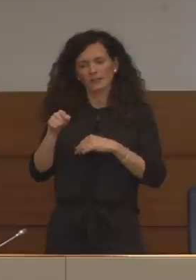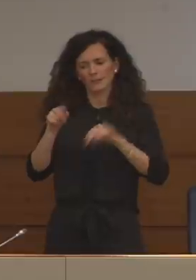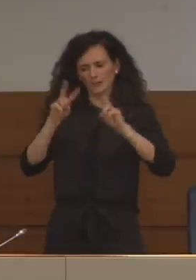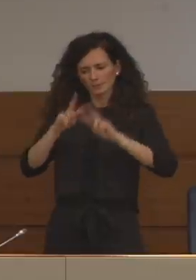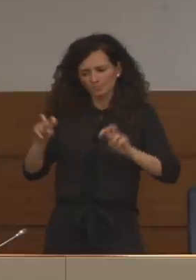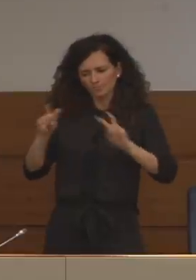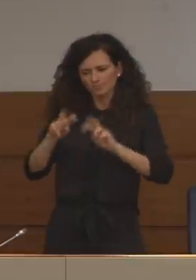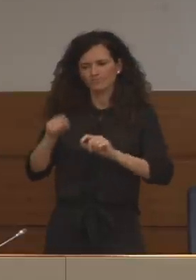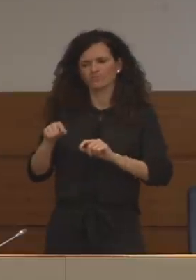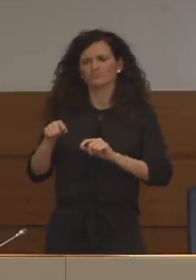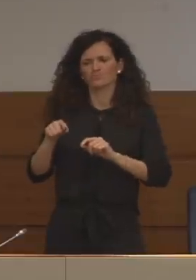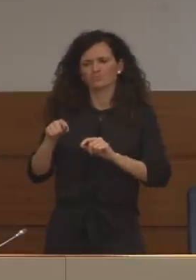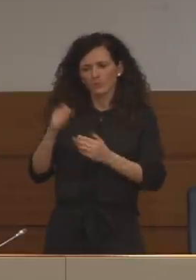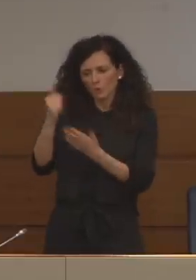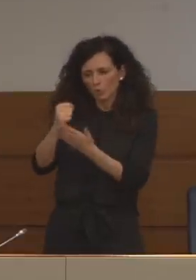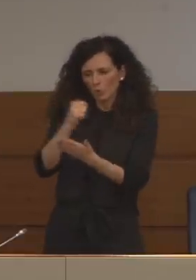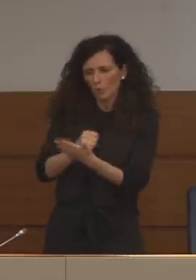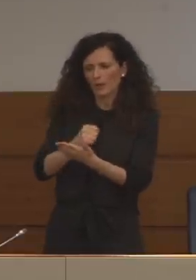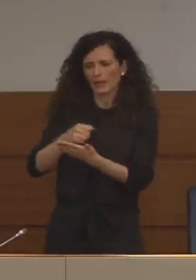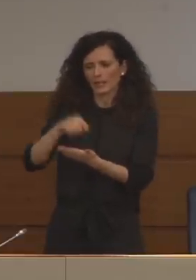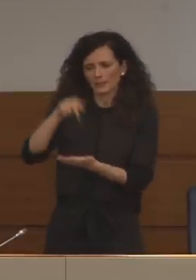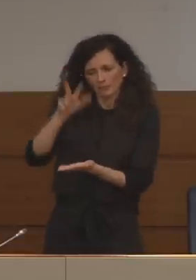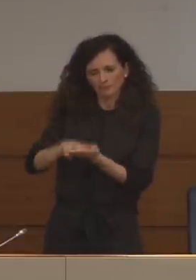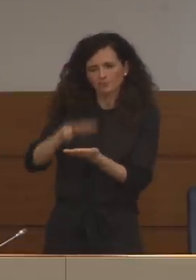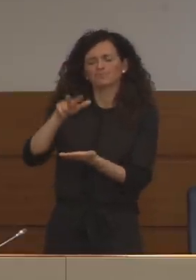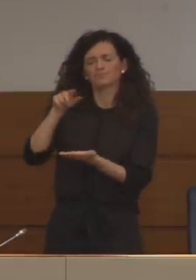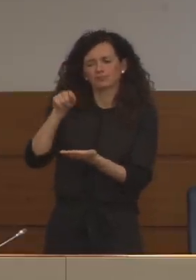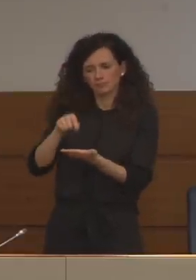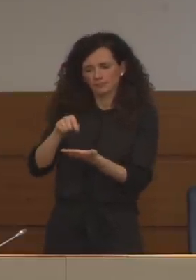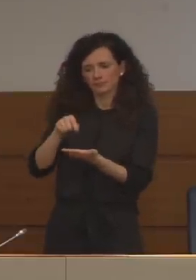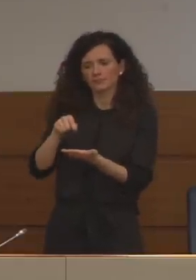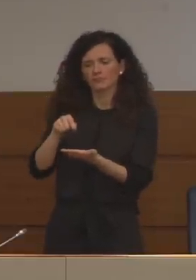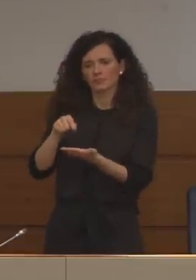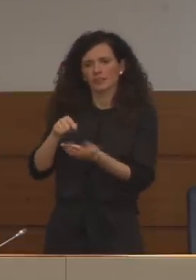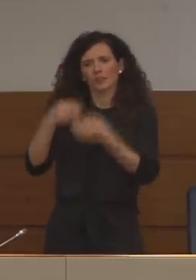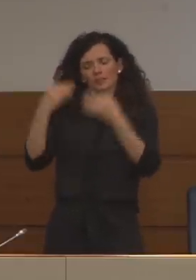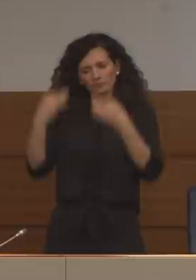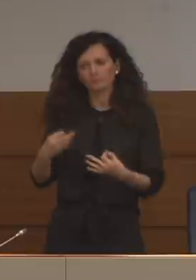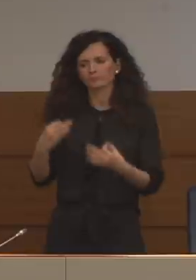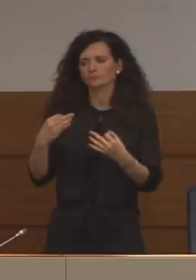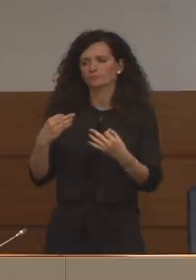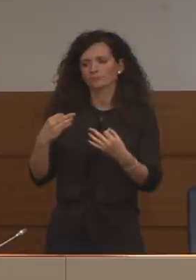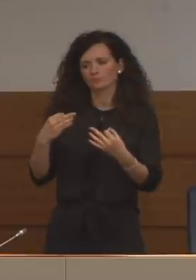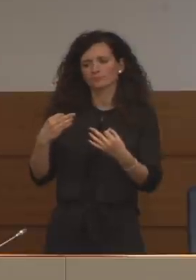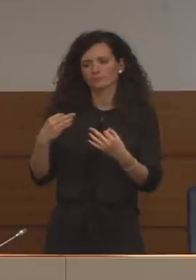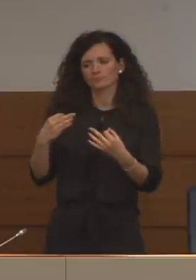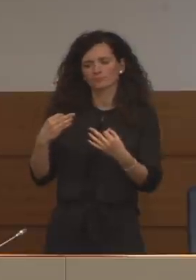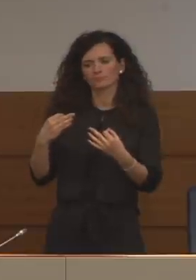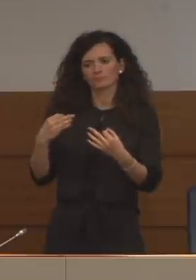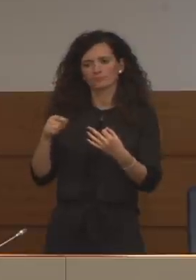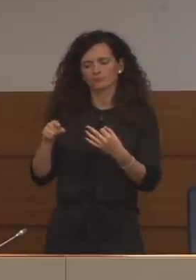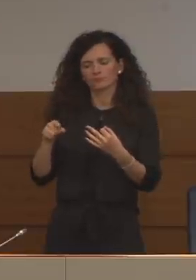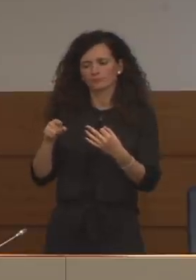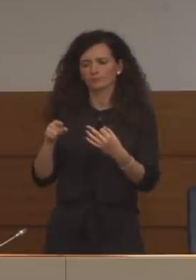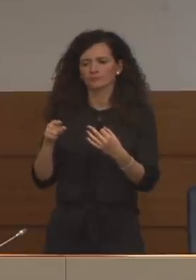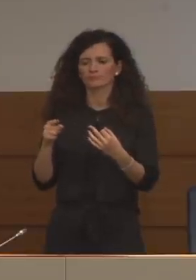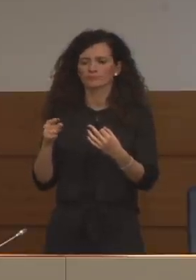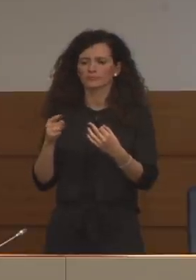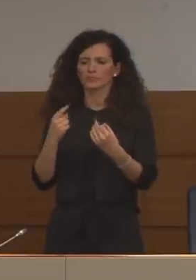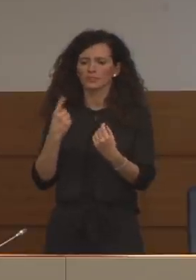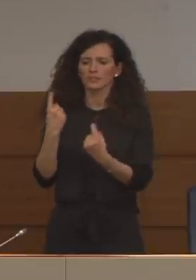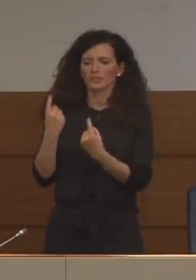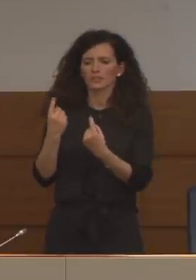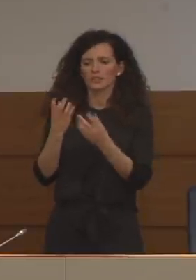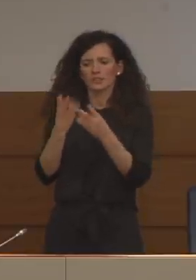a documentare l'efficacia clinica di approcci